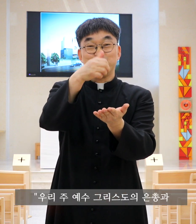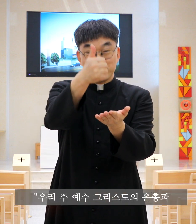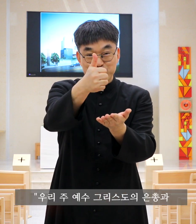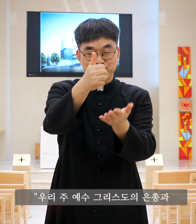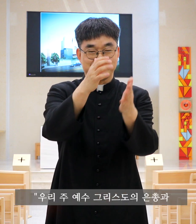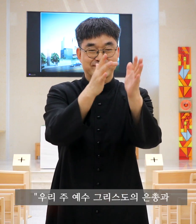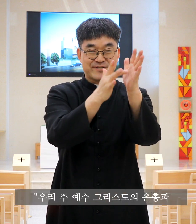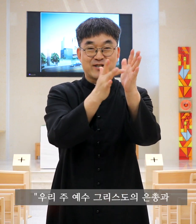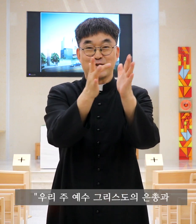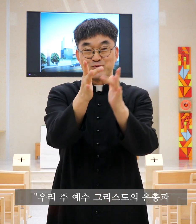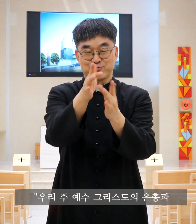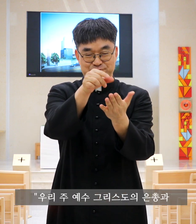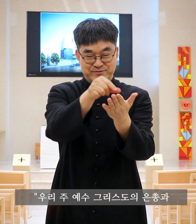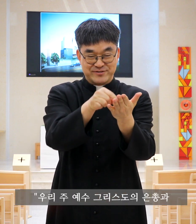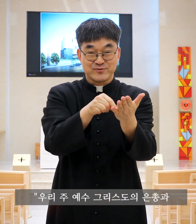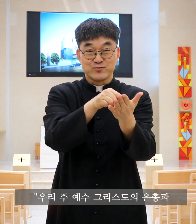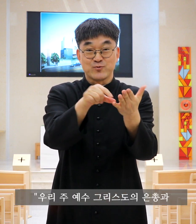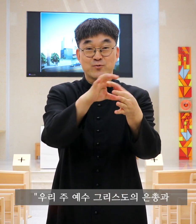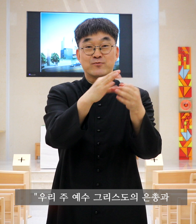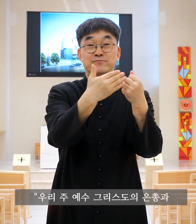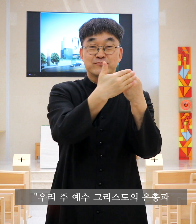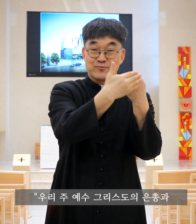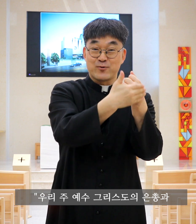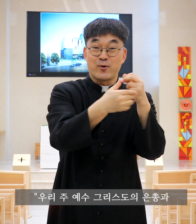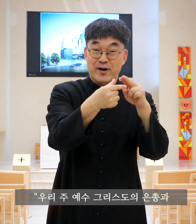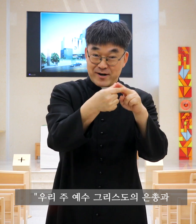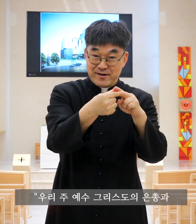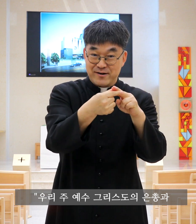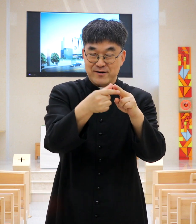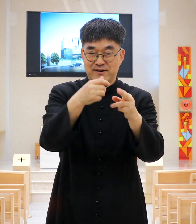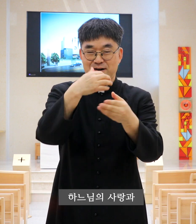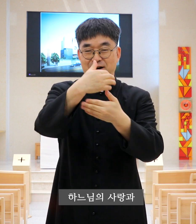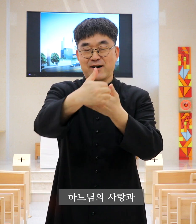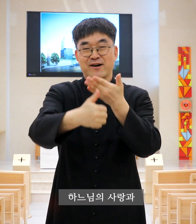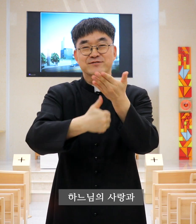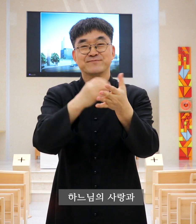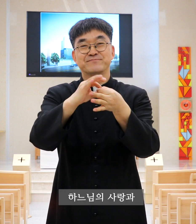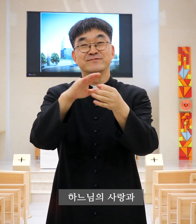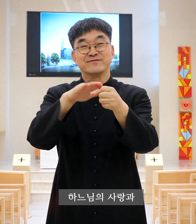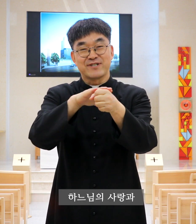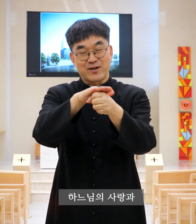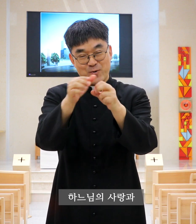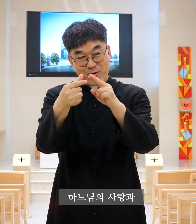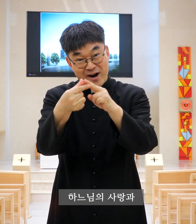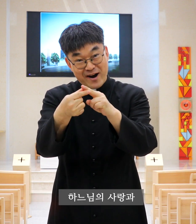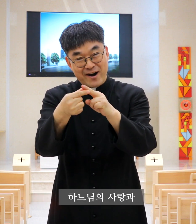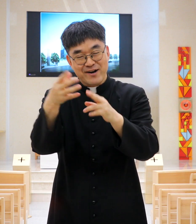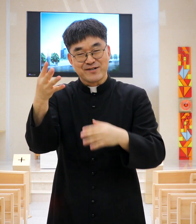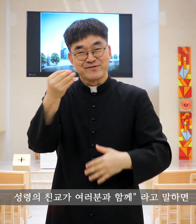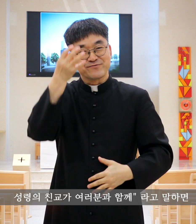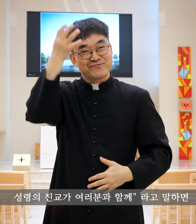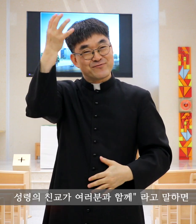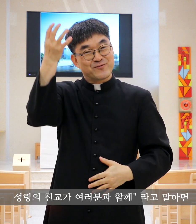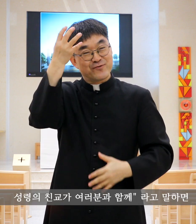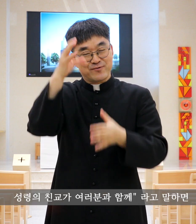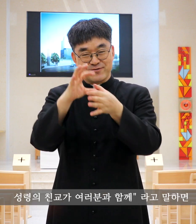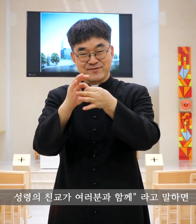예수 그리스도의 은총과 하느님의 사랑과 성령의